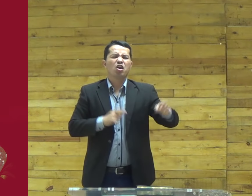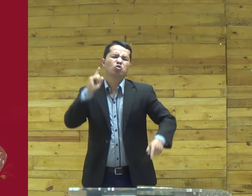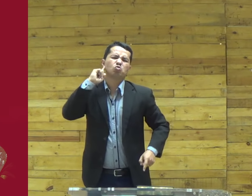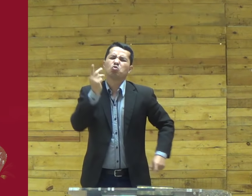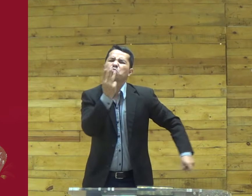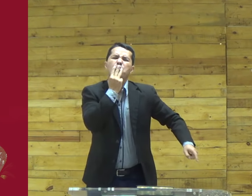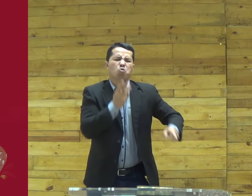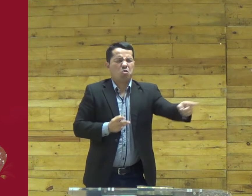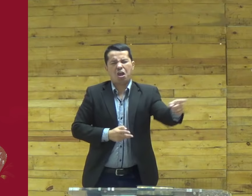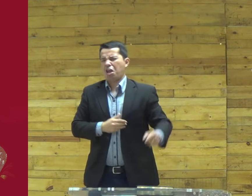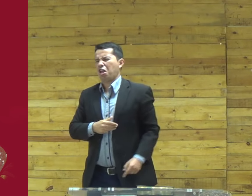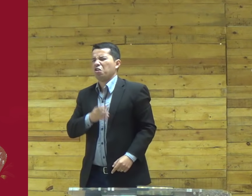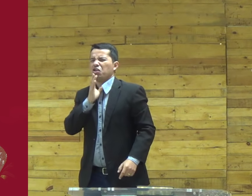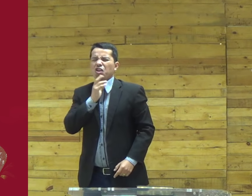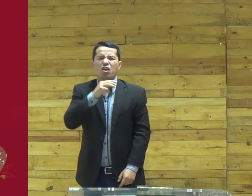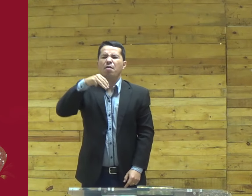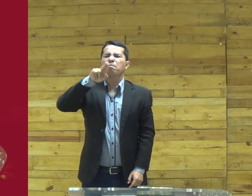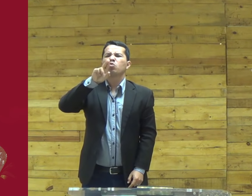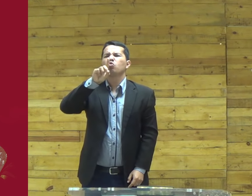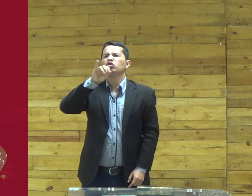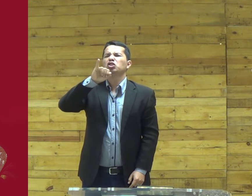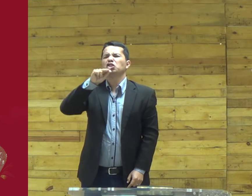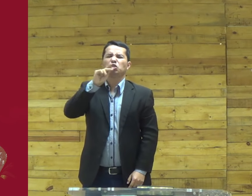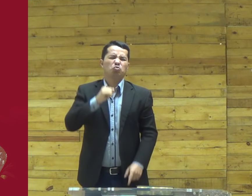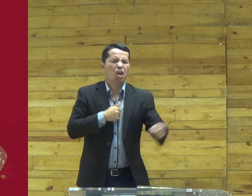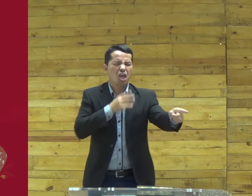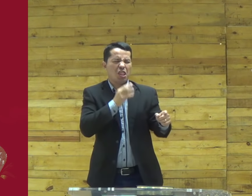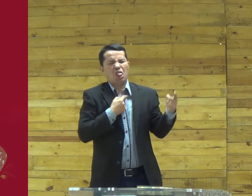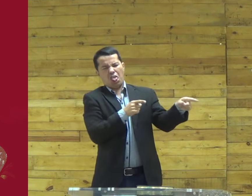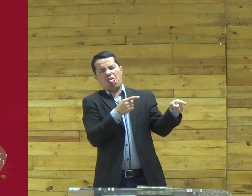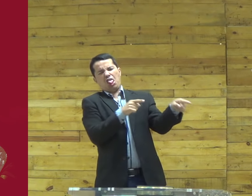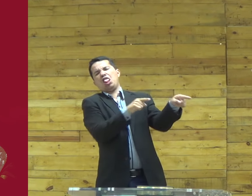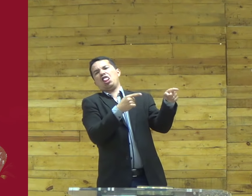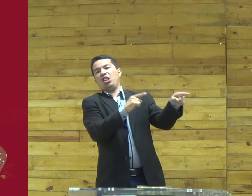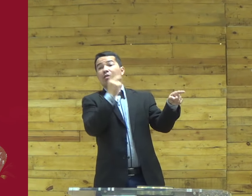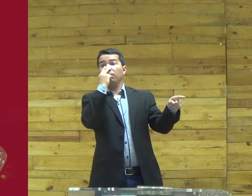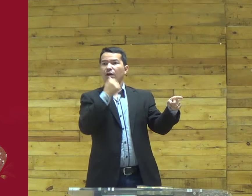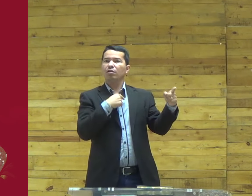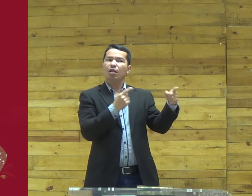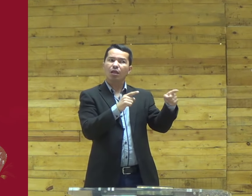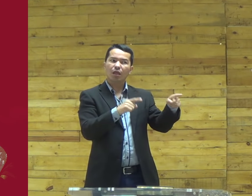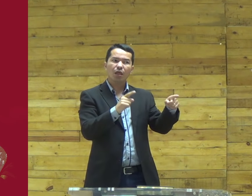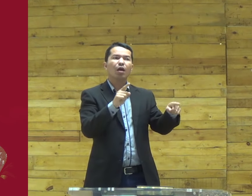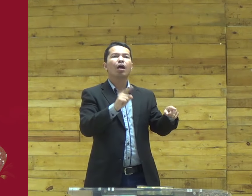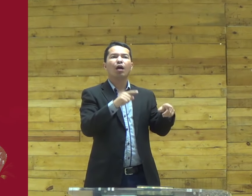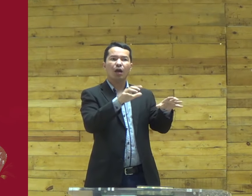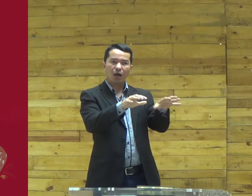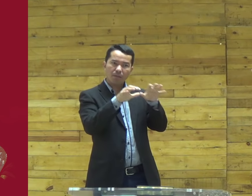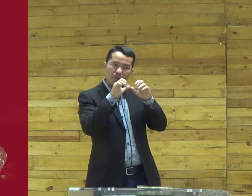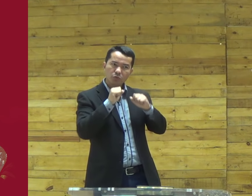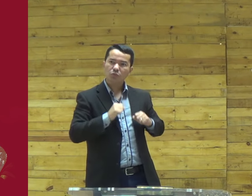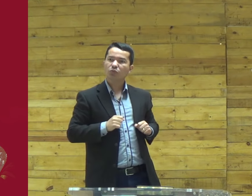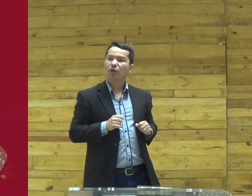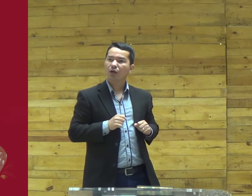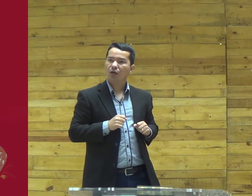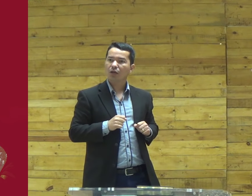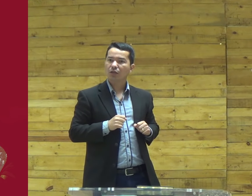sabe. Ah, não. É, é mudinho, sabe? mudinho é mudinho. É meio que uma espécie de provocação. Isso é